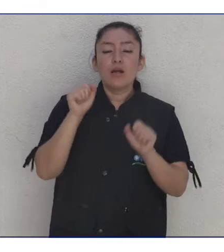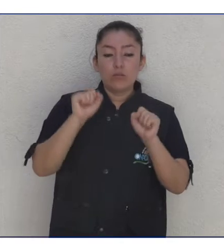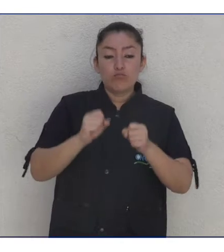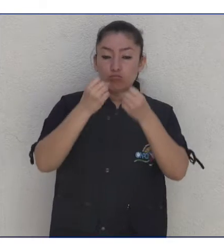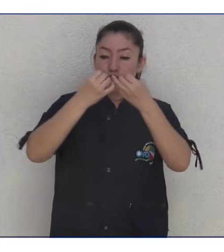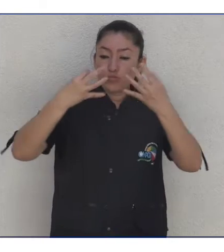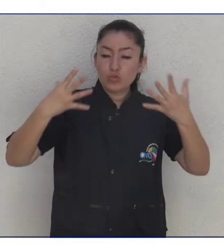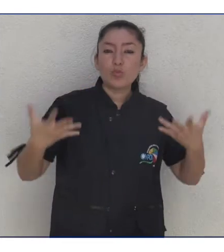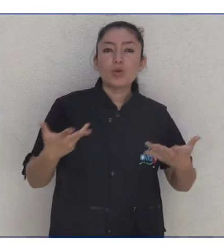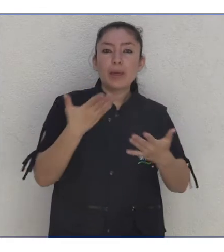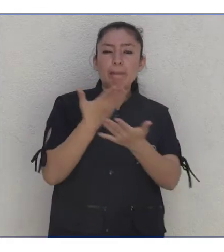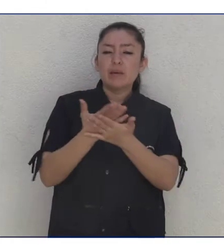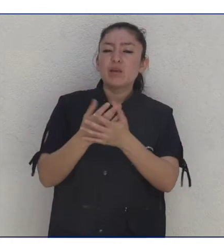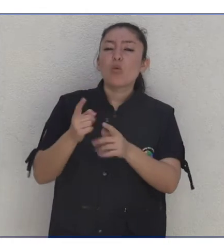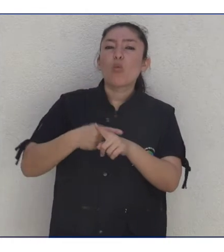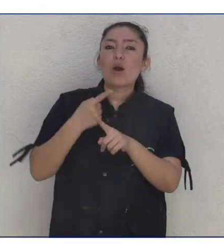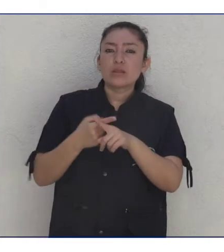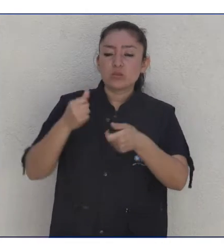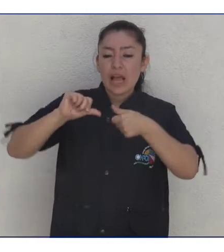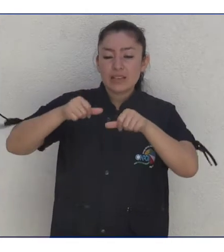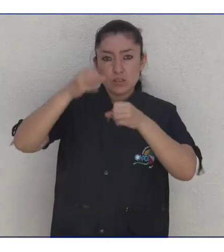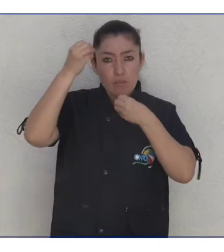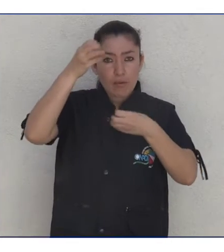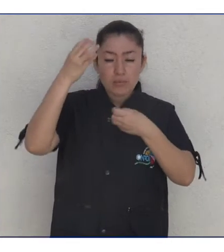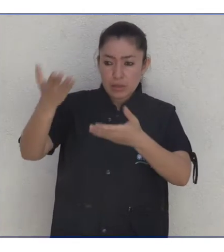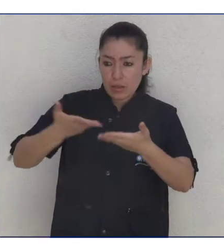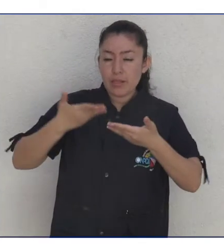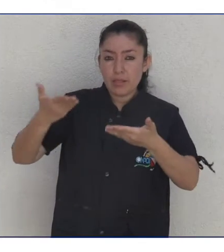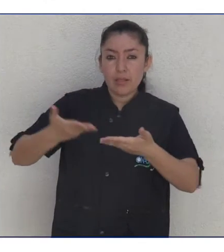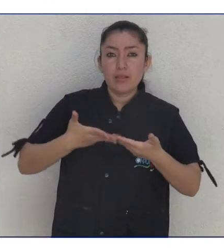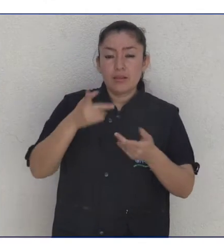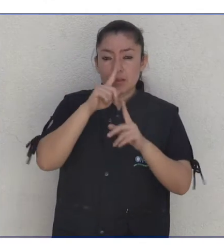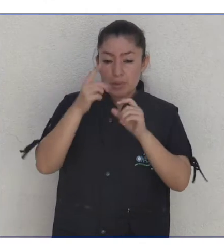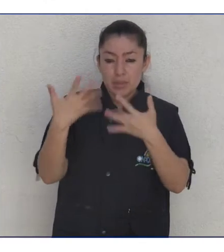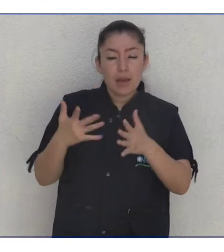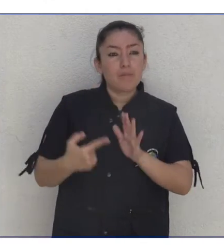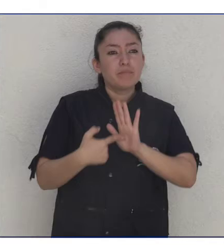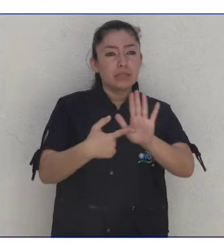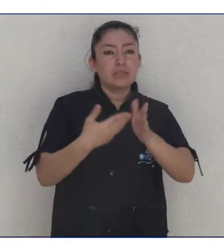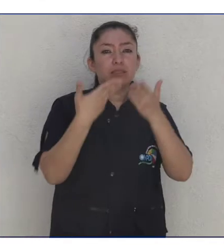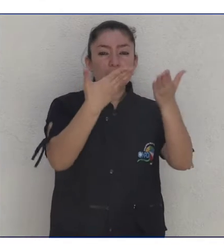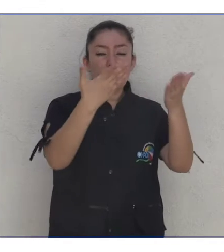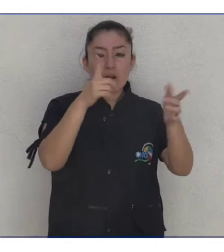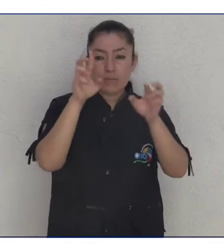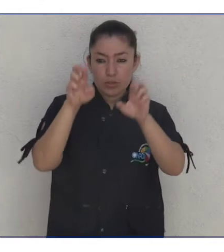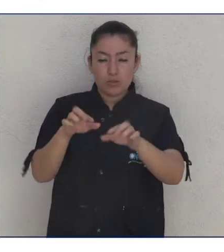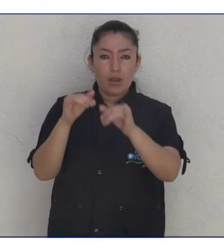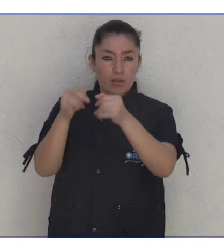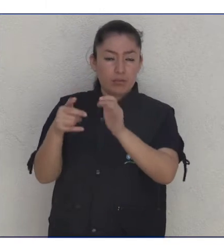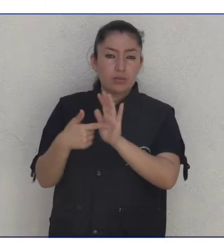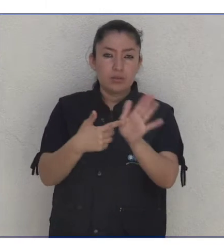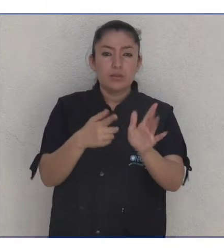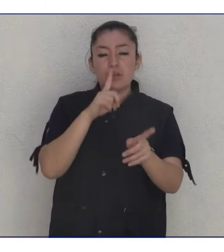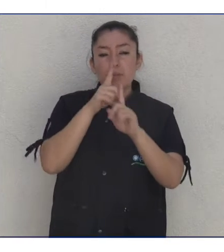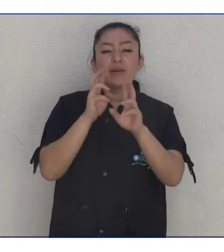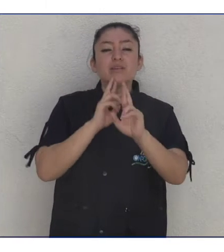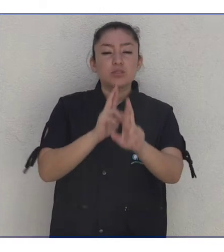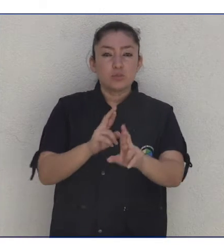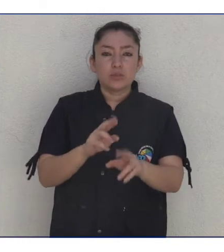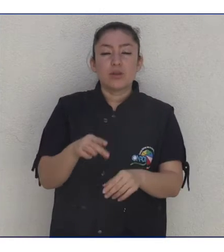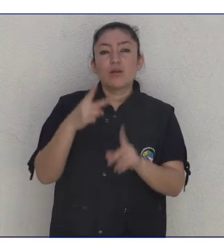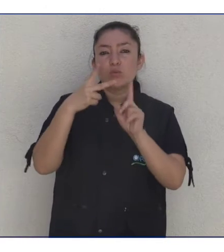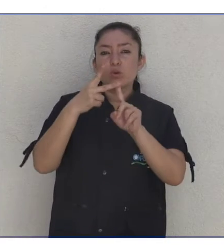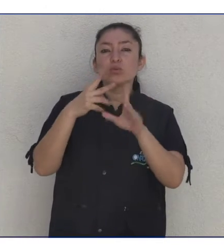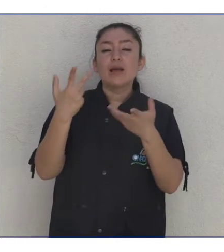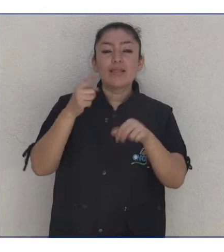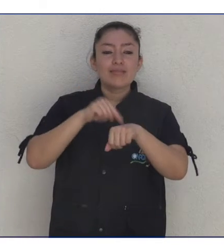número de solicitudes de acceso a la información presentadas ante cada sujeto obligado y su resultado. 2. El tiempo